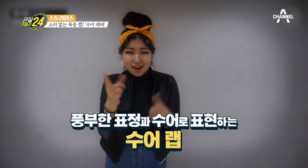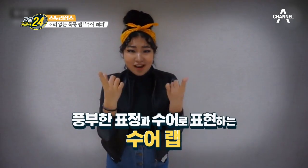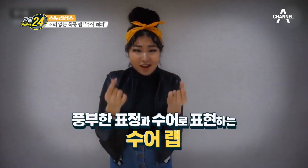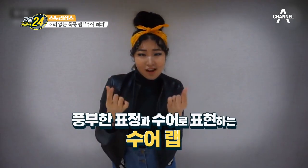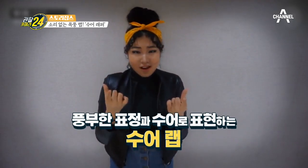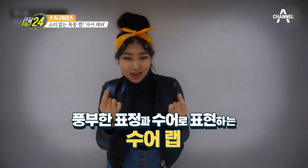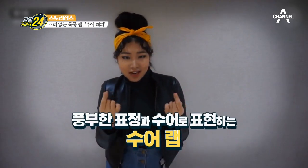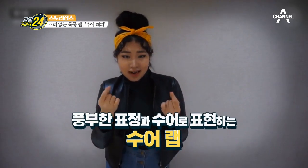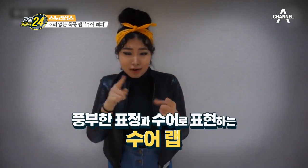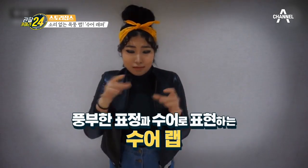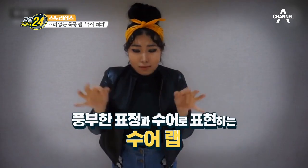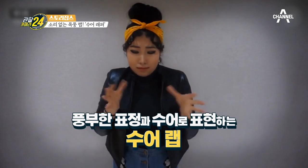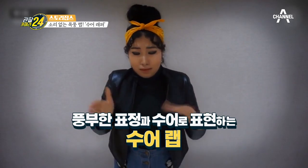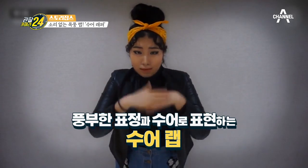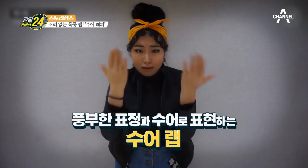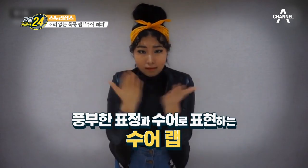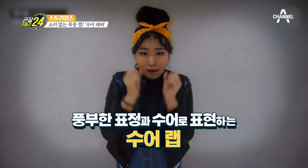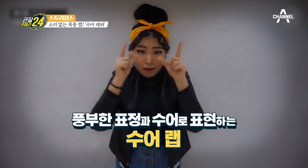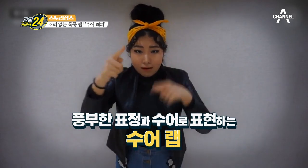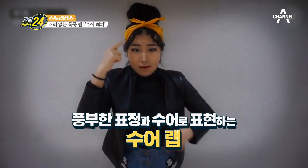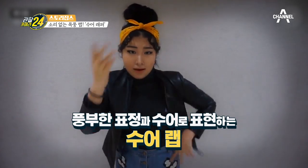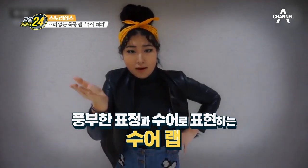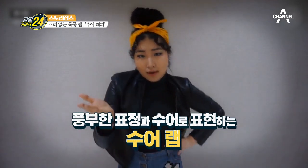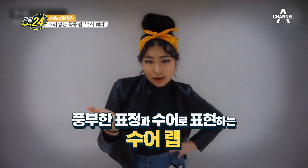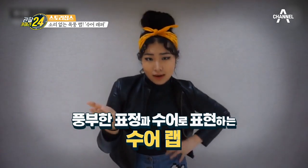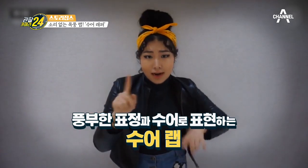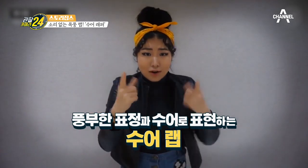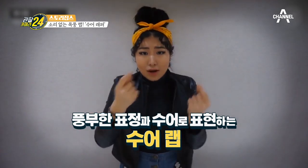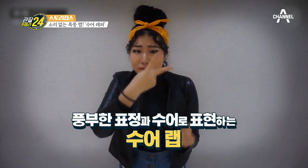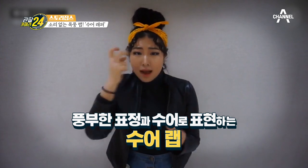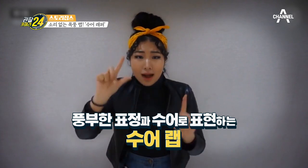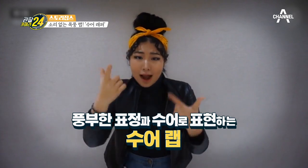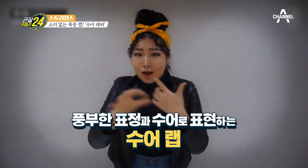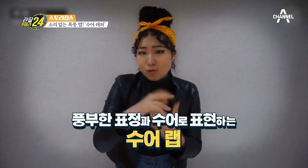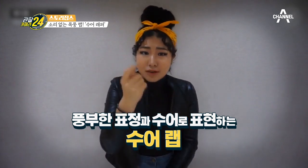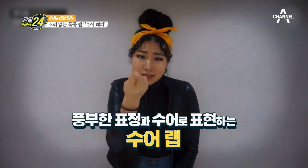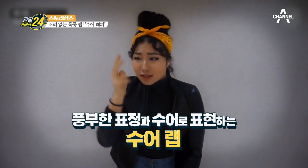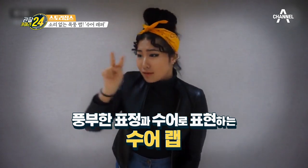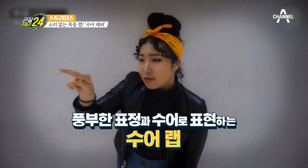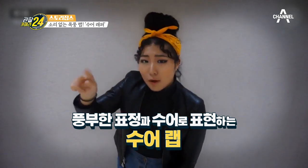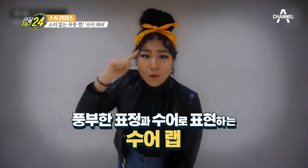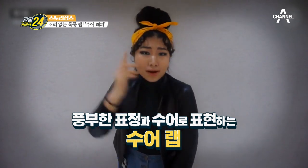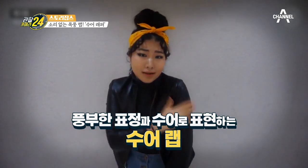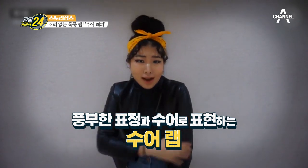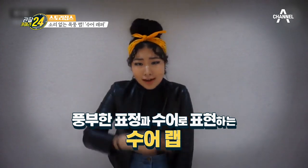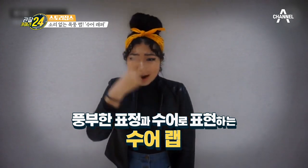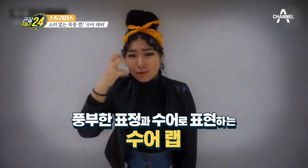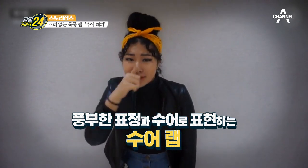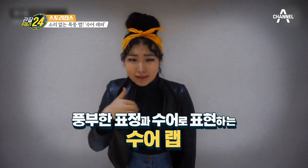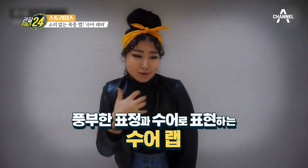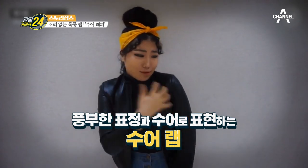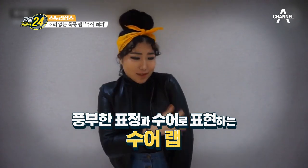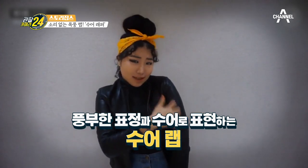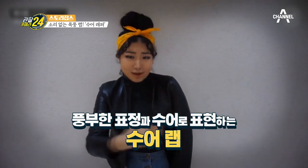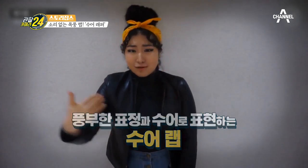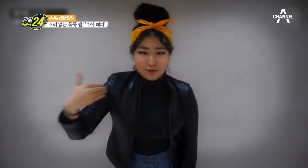소리 듣고 음성 언어 사용하는 청인이 입으로 노래 부른다면 소리 듣지 못하고 법정 공용어 수화 언어로